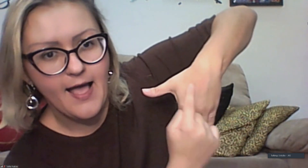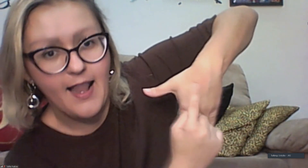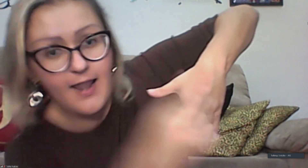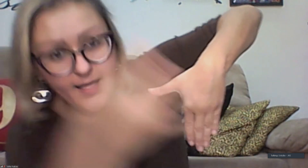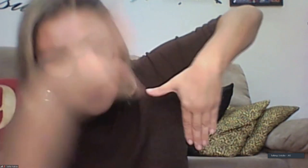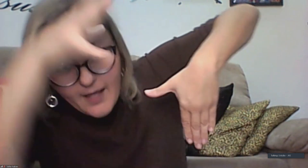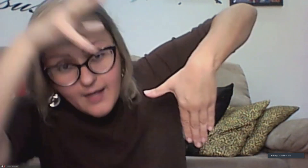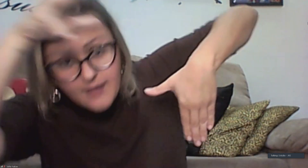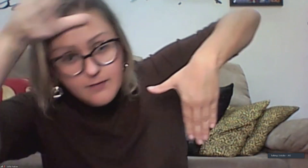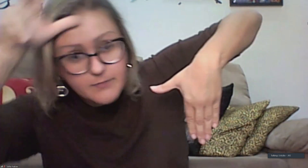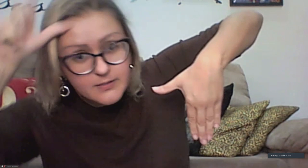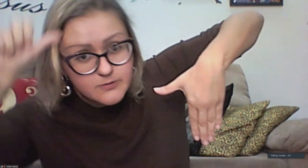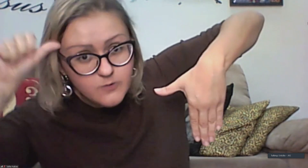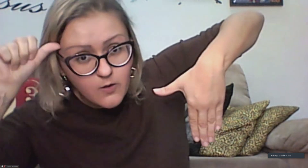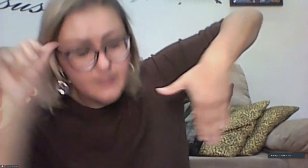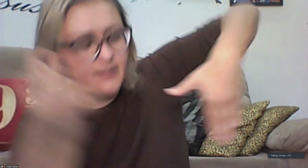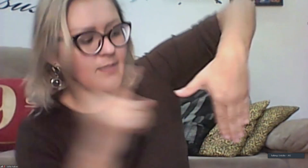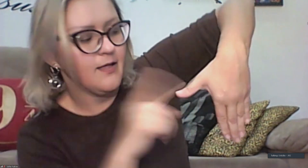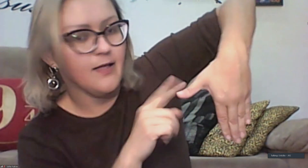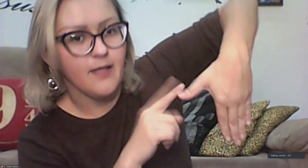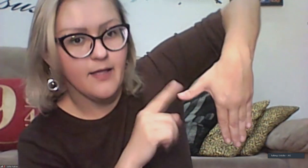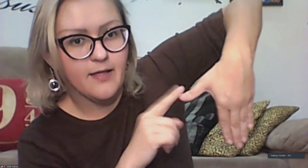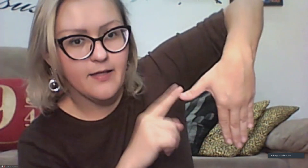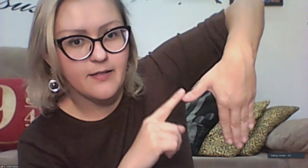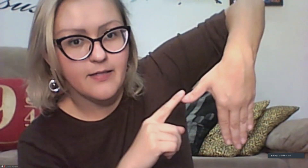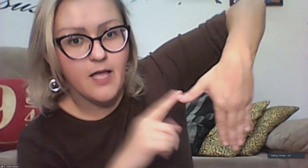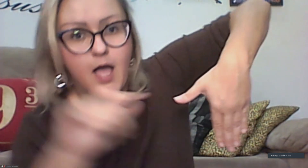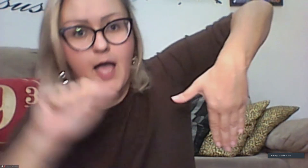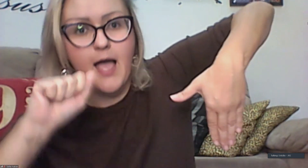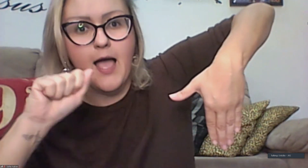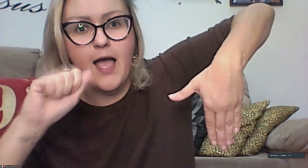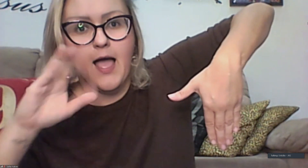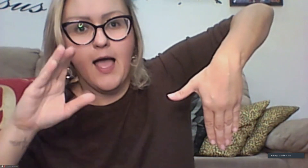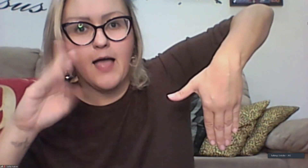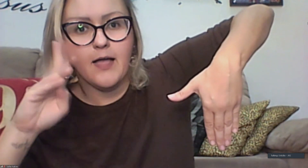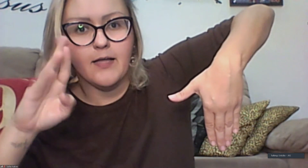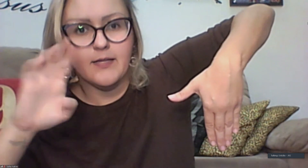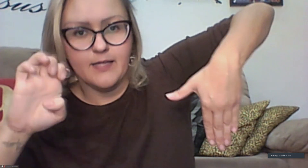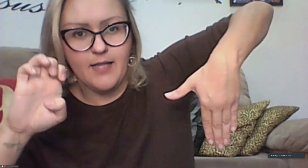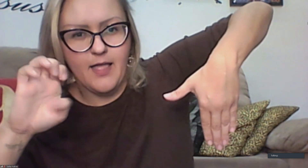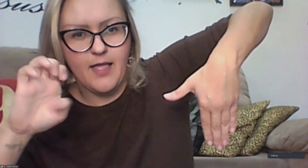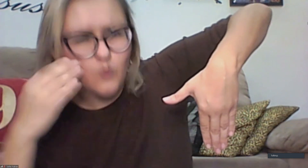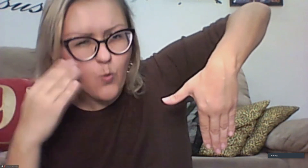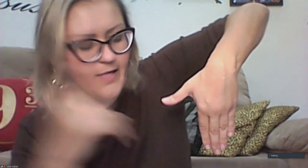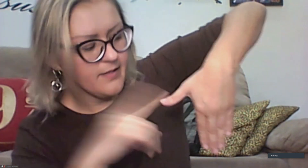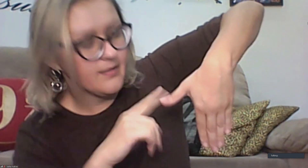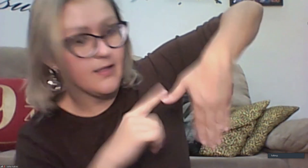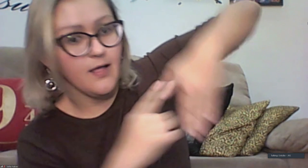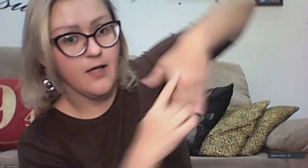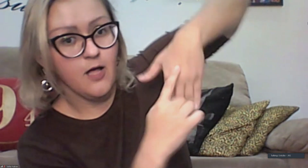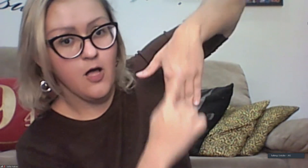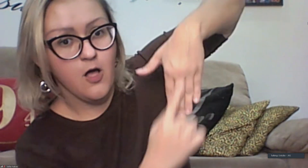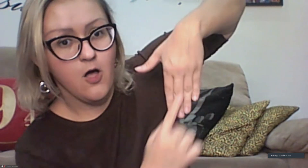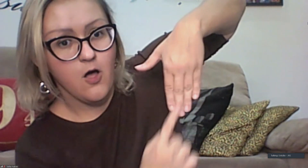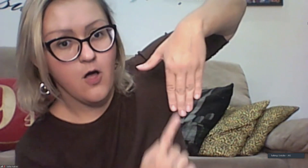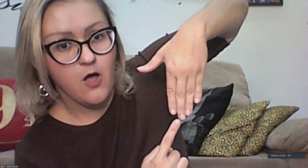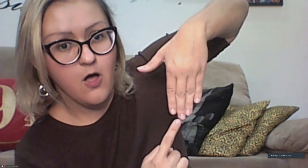Amazônia, o Acre, conhece? Aqui os outros estados do